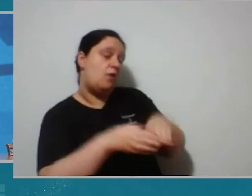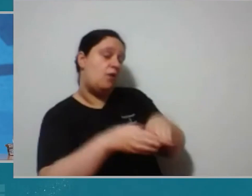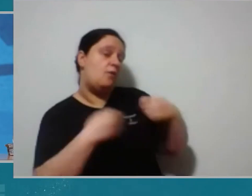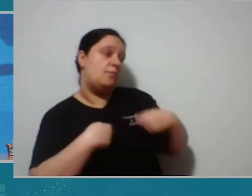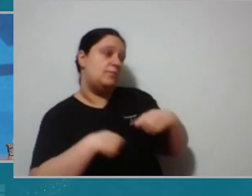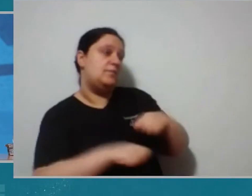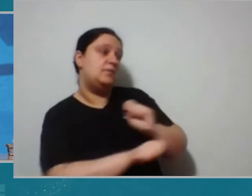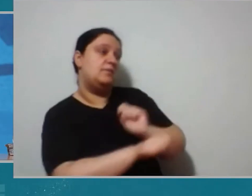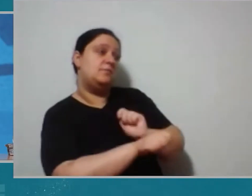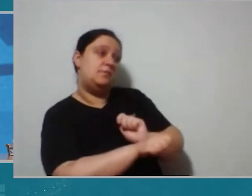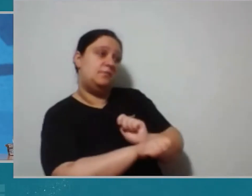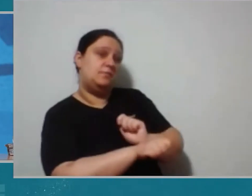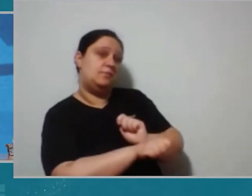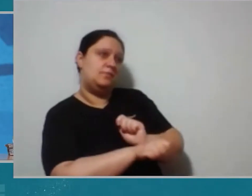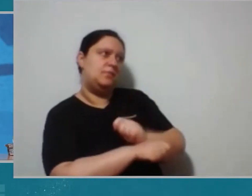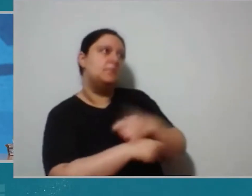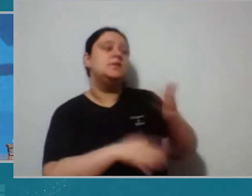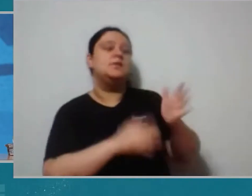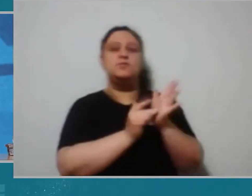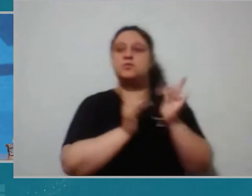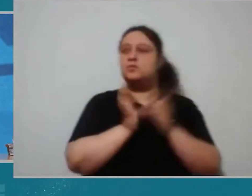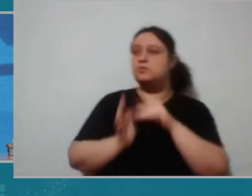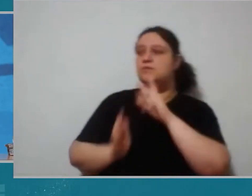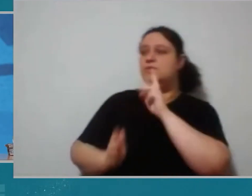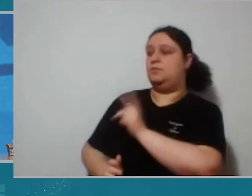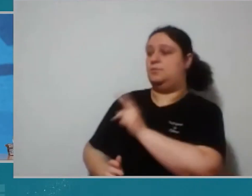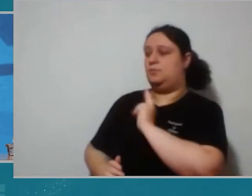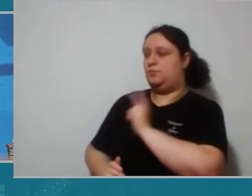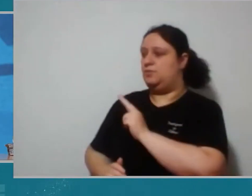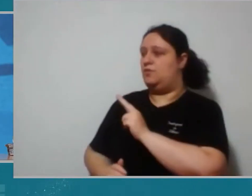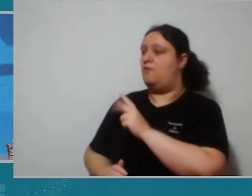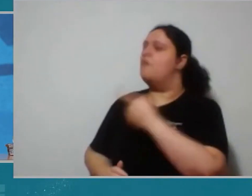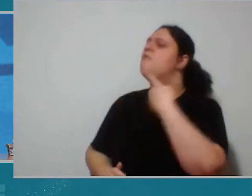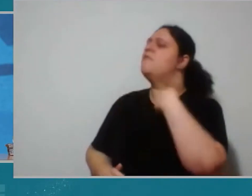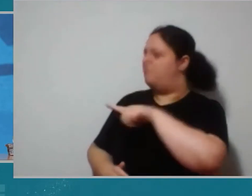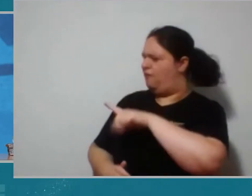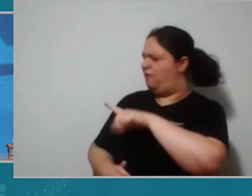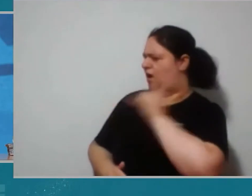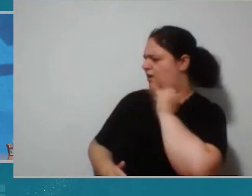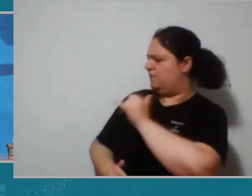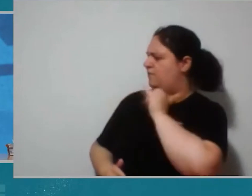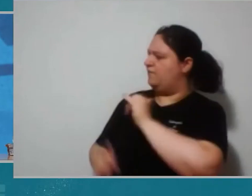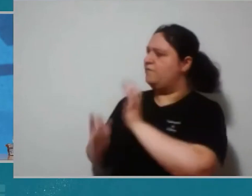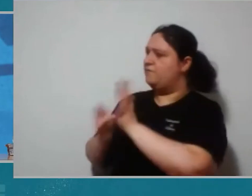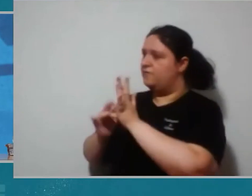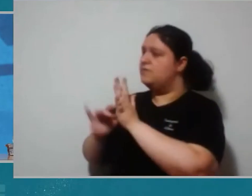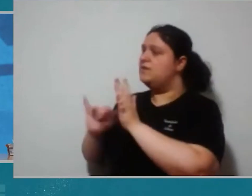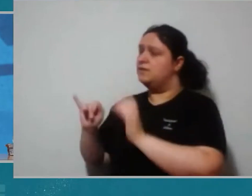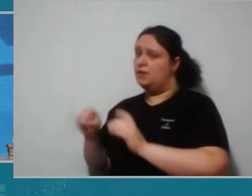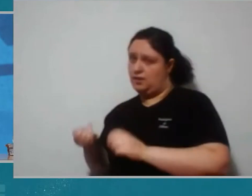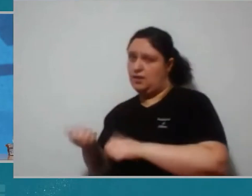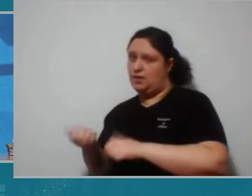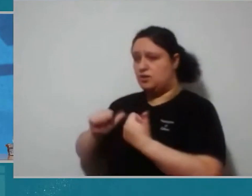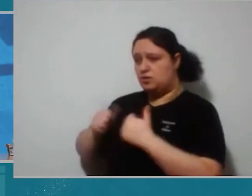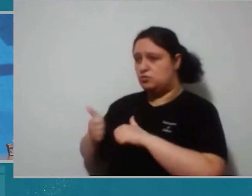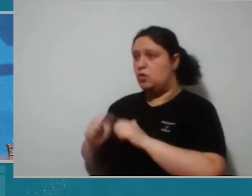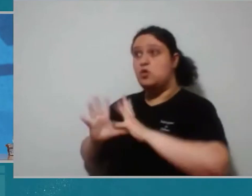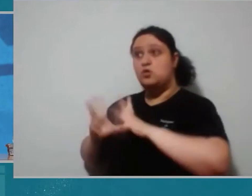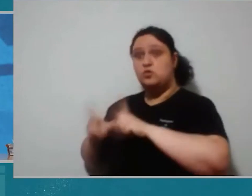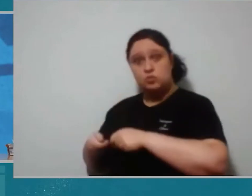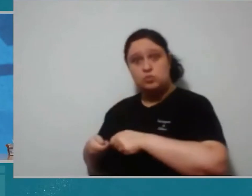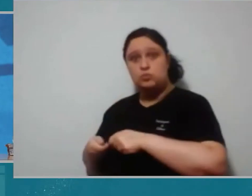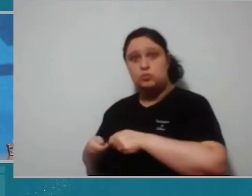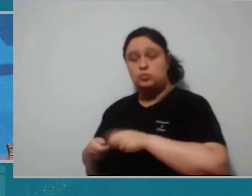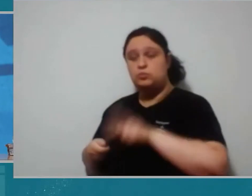respondendo, disse-lhes: Ide, anunciei a João o que estáis ouvindo e vendo. Os cegos